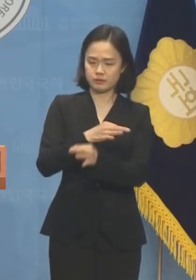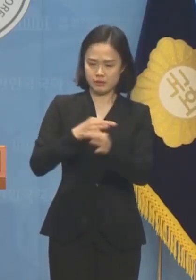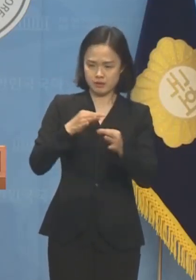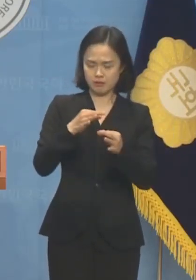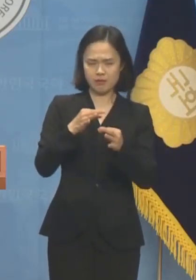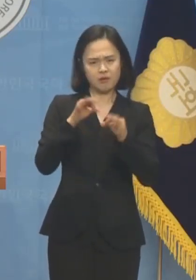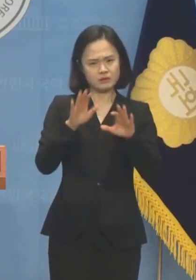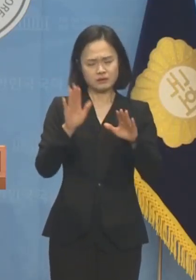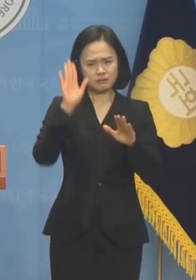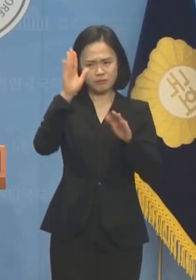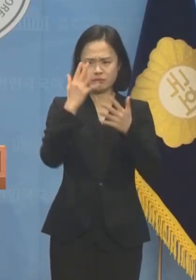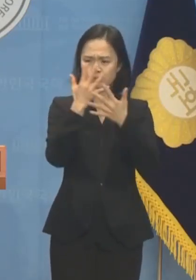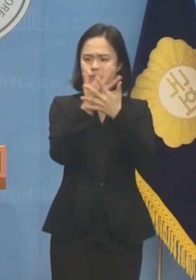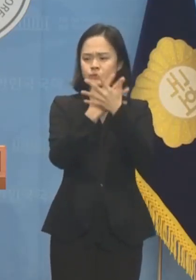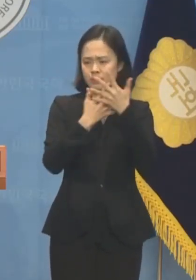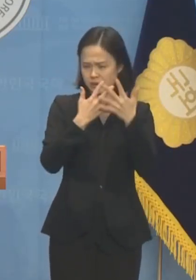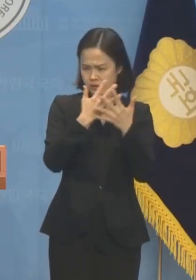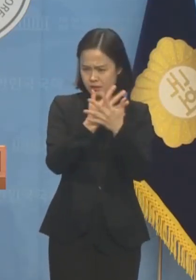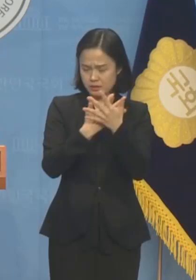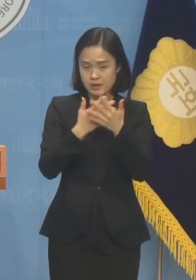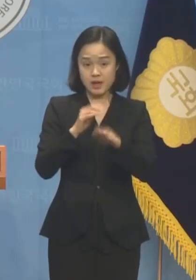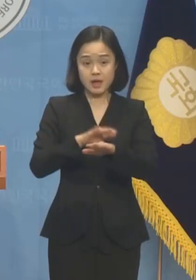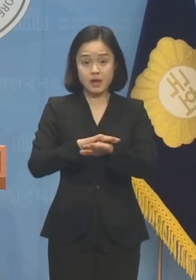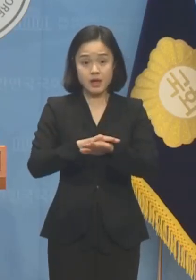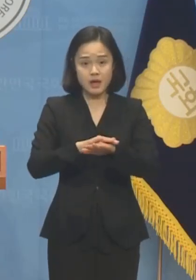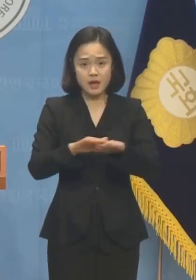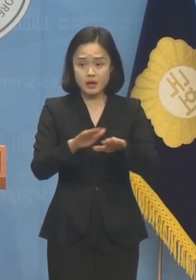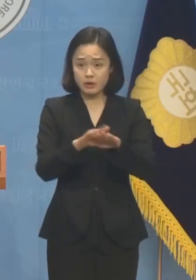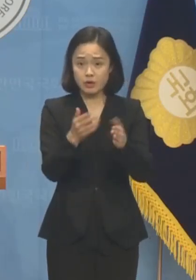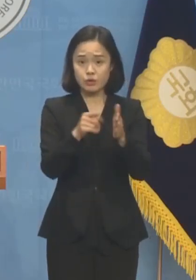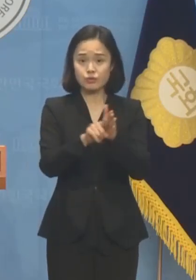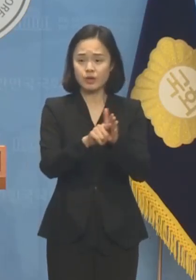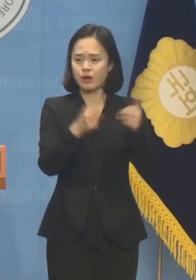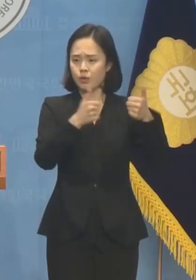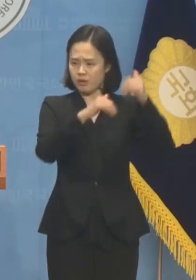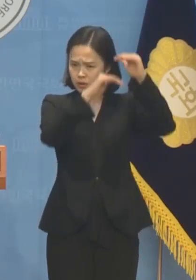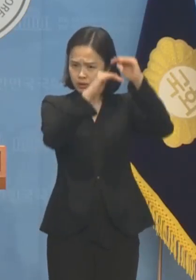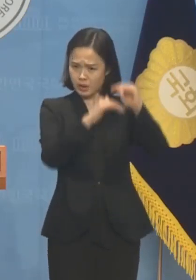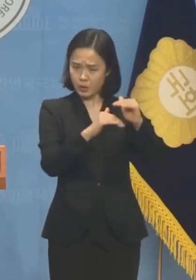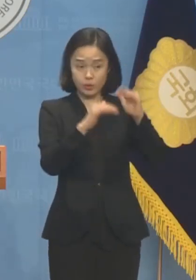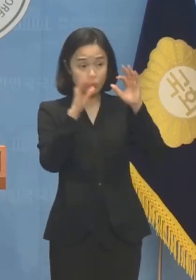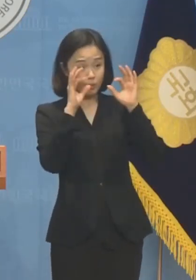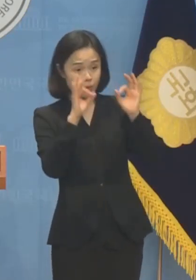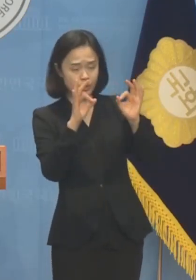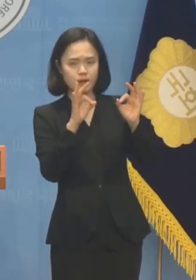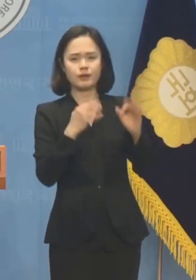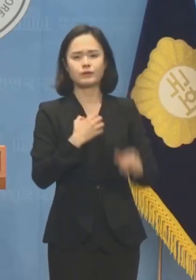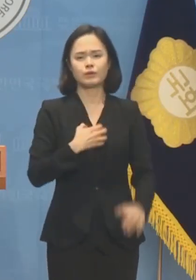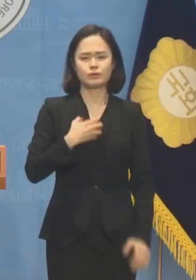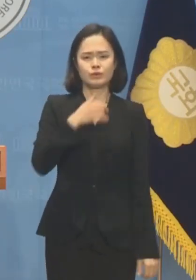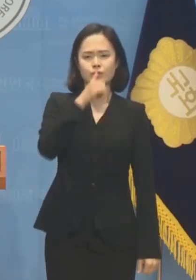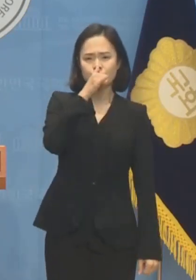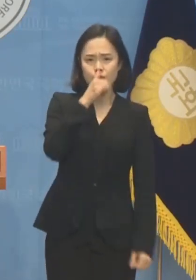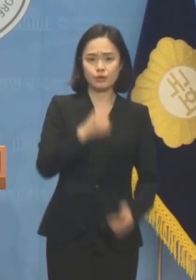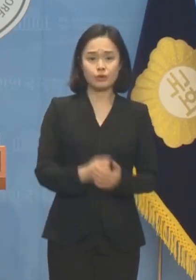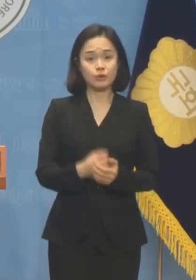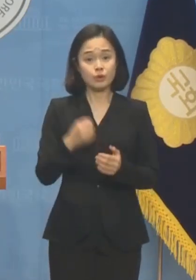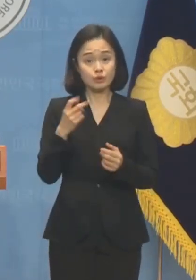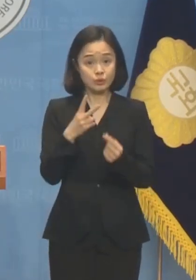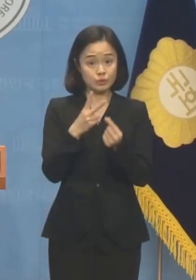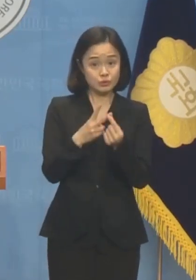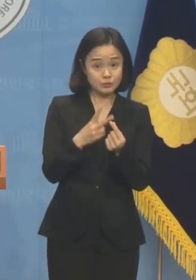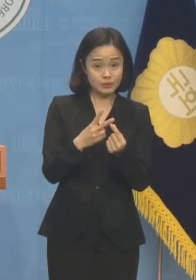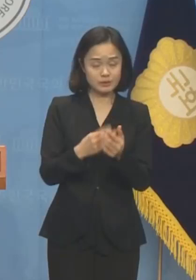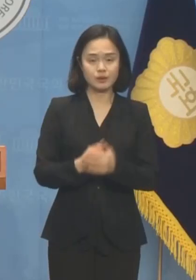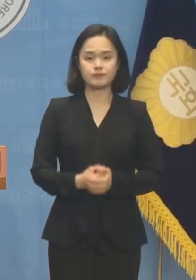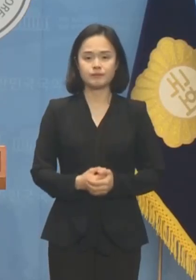신용평가사들의 걱정과 우려에 대해서 한 말씀 드리겠고, 두 번째로 이 국회에 백골단을 끌어들인